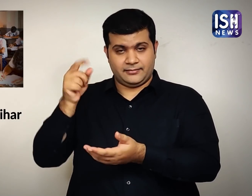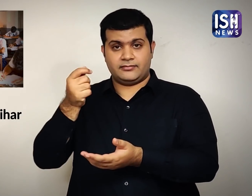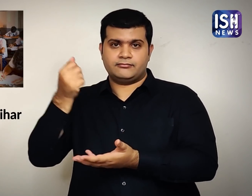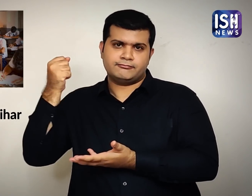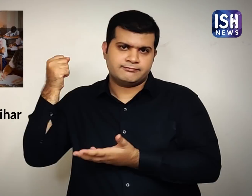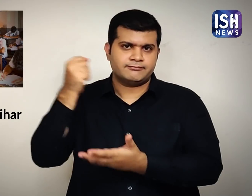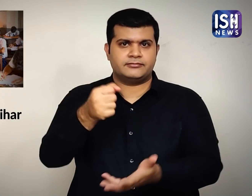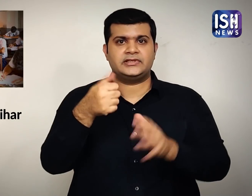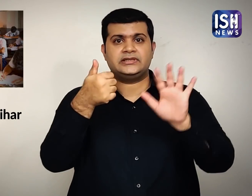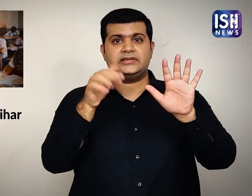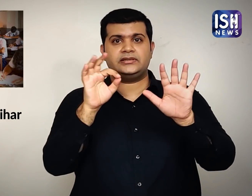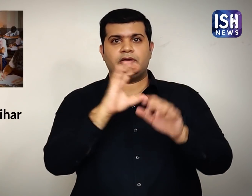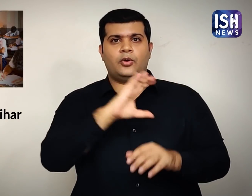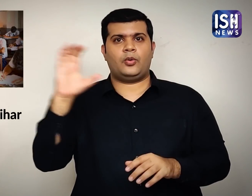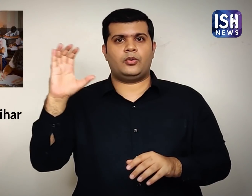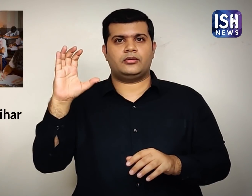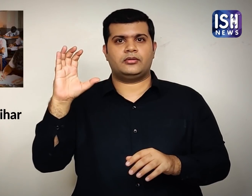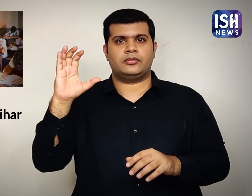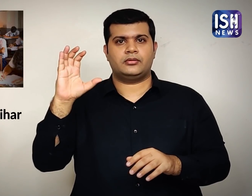साल 60 करोड रुपे का फंड मिलता है